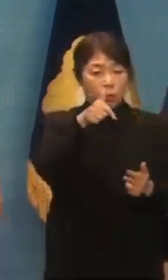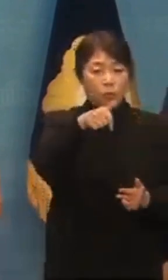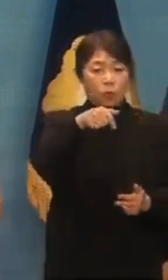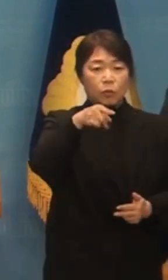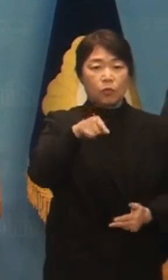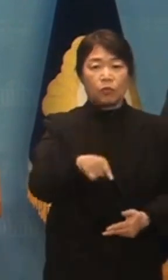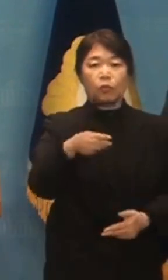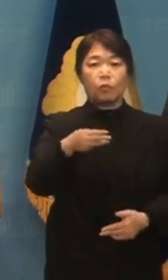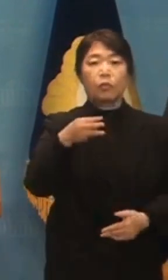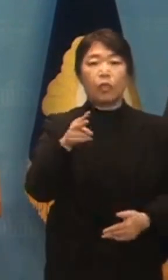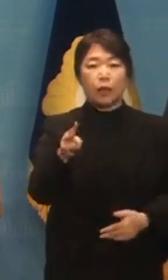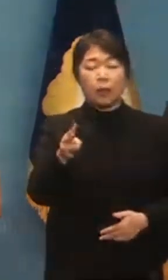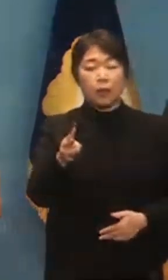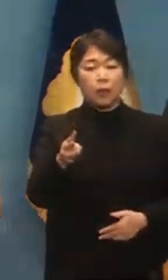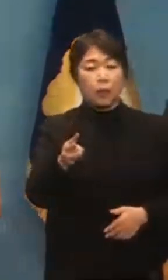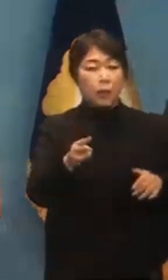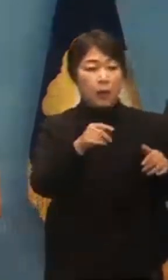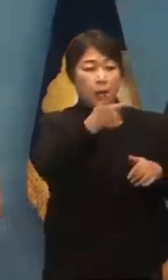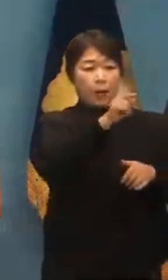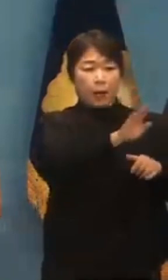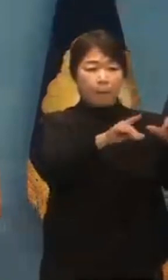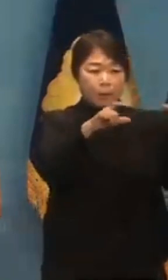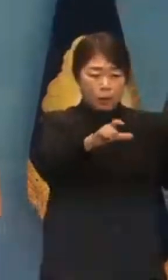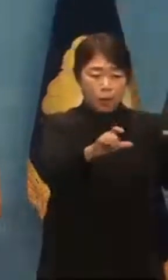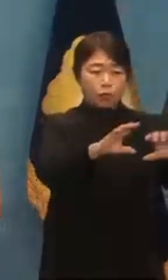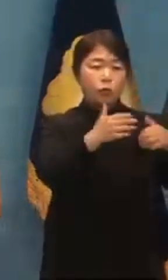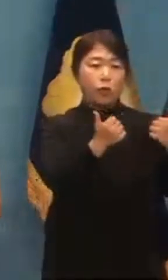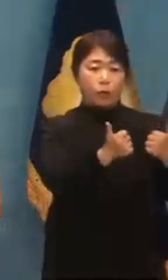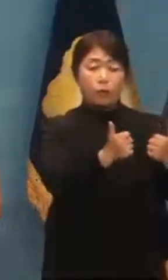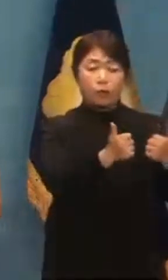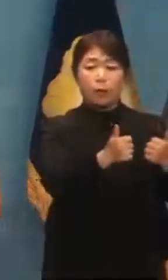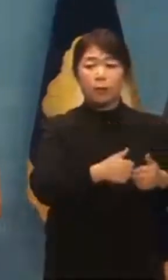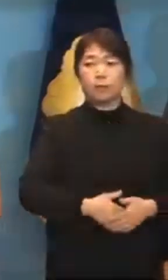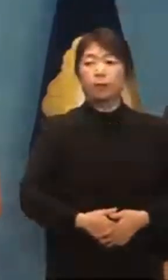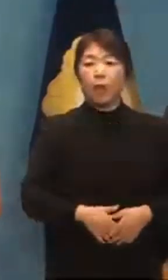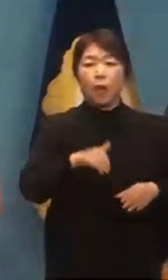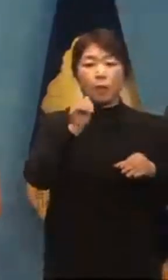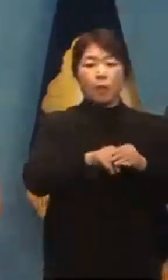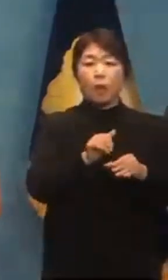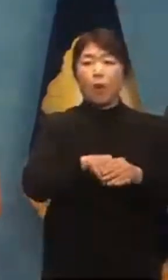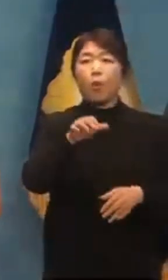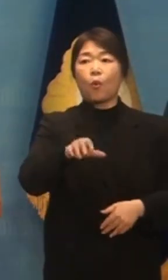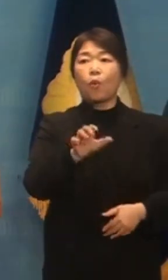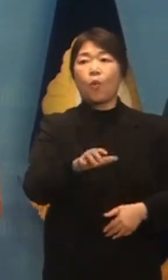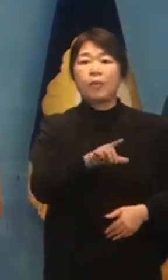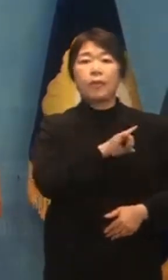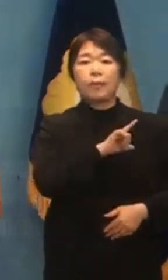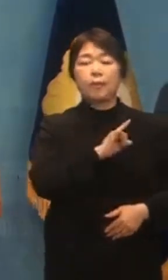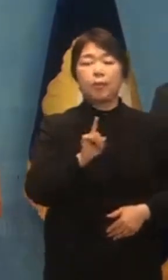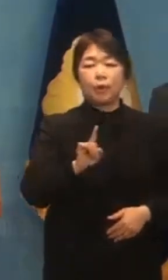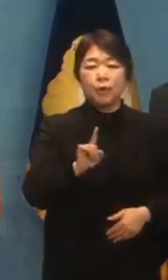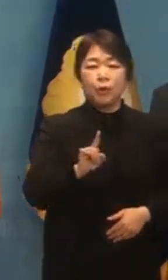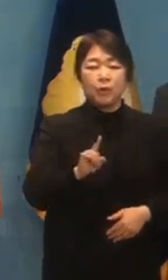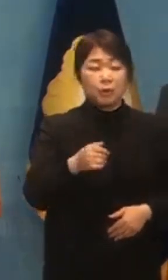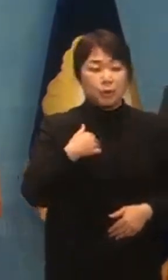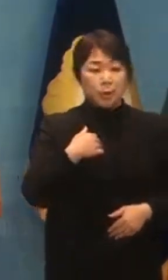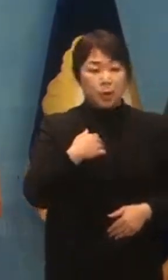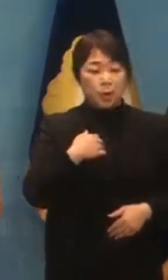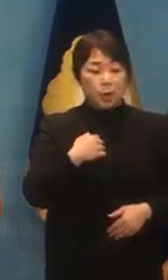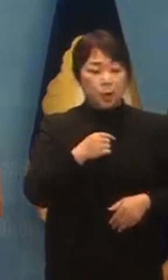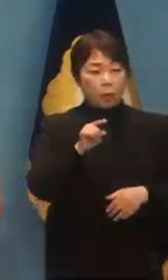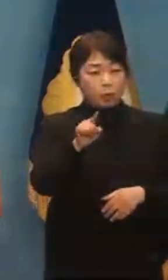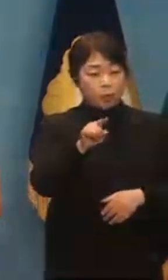방금 제가 말씀드린 이 선거구 명칭 중에 저는 광양 곡성